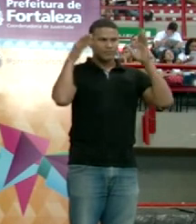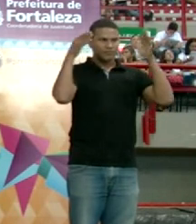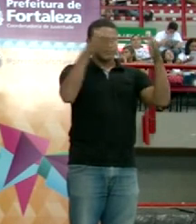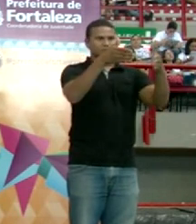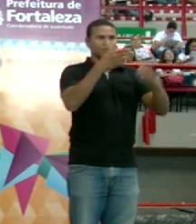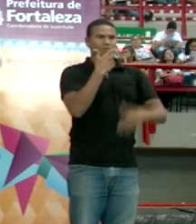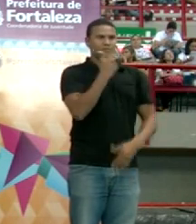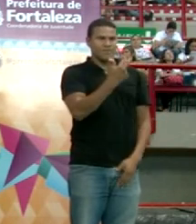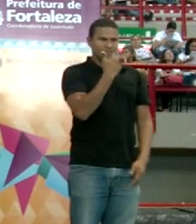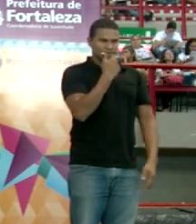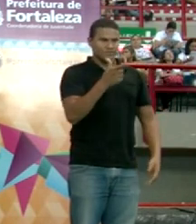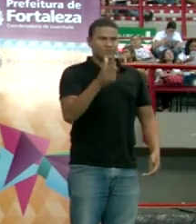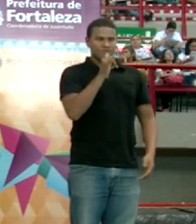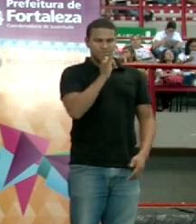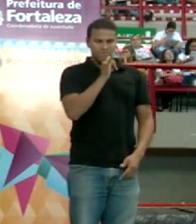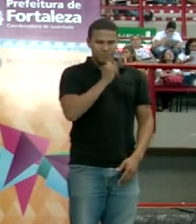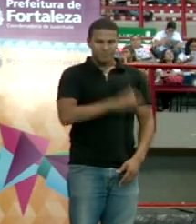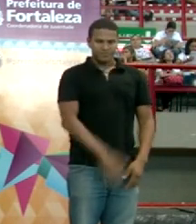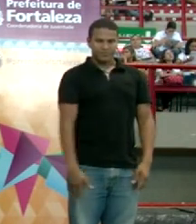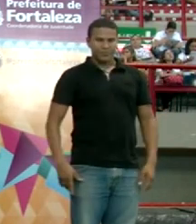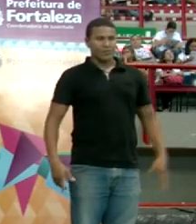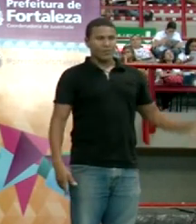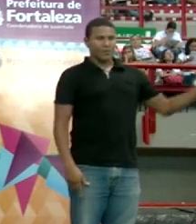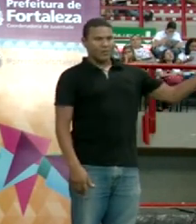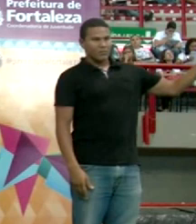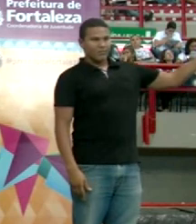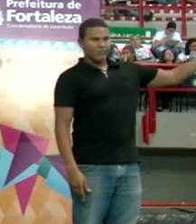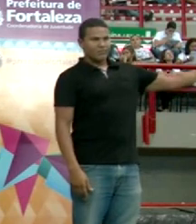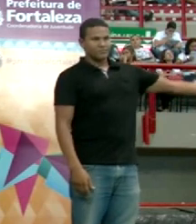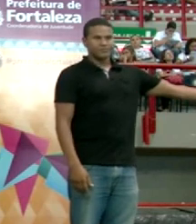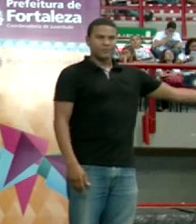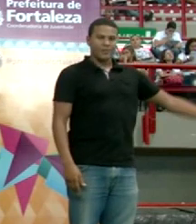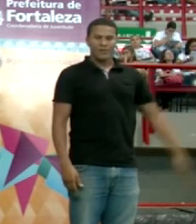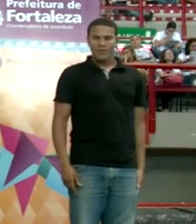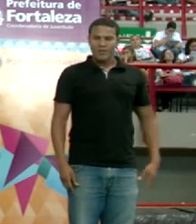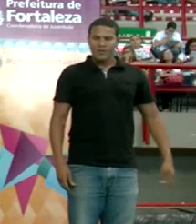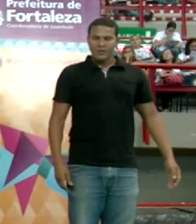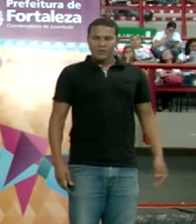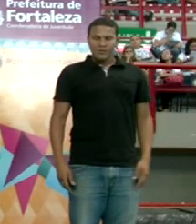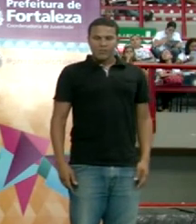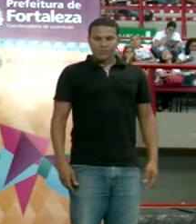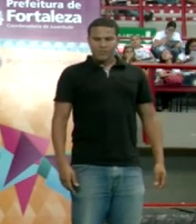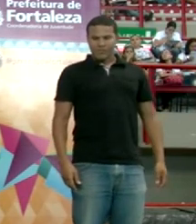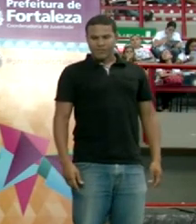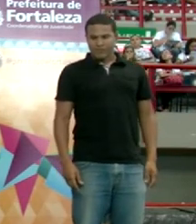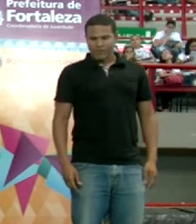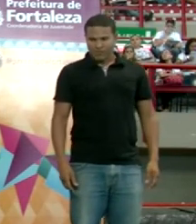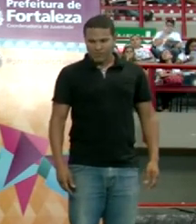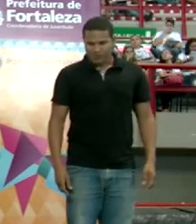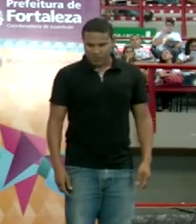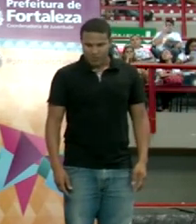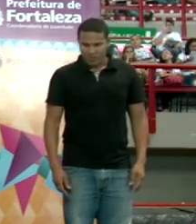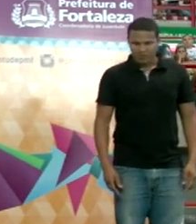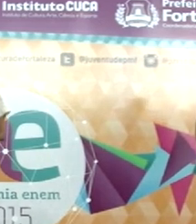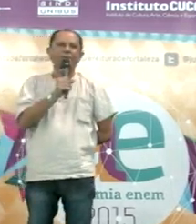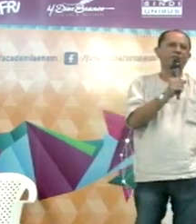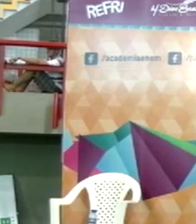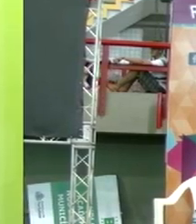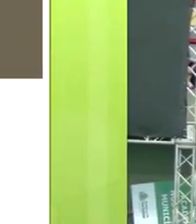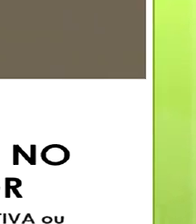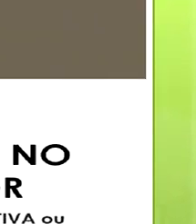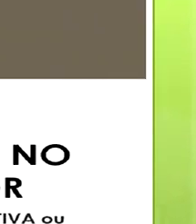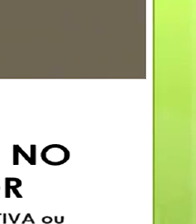baseada em um elemento desses. Tá bom? Vamos ver aqui, passando adiante. Vamos começar